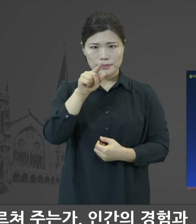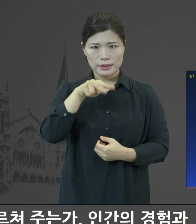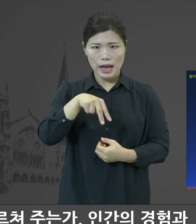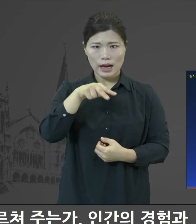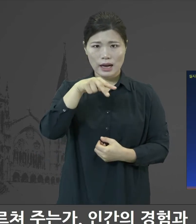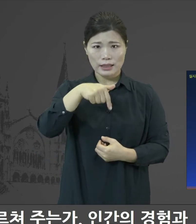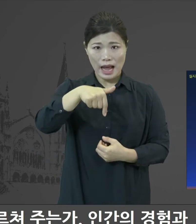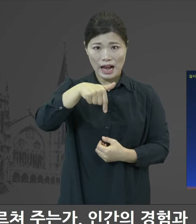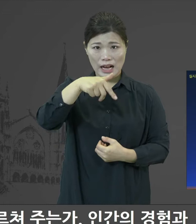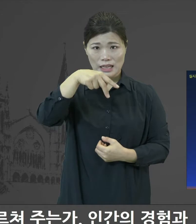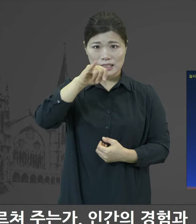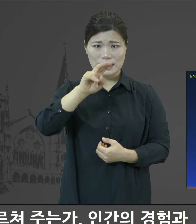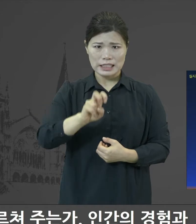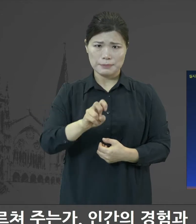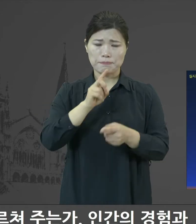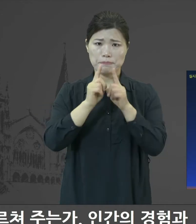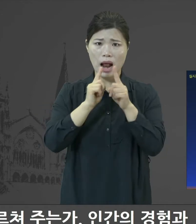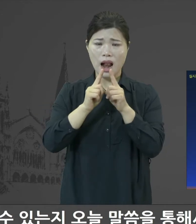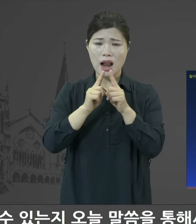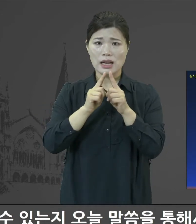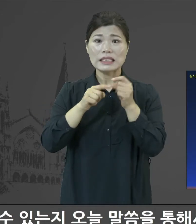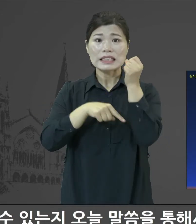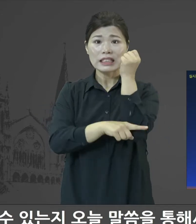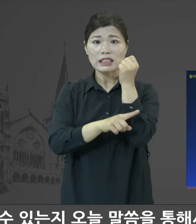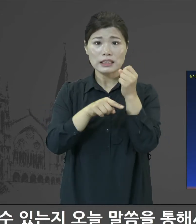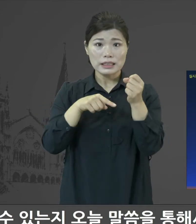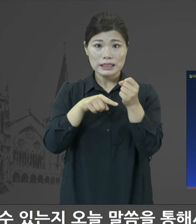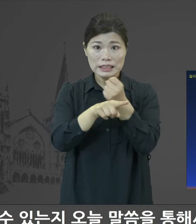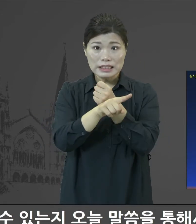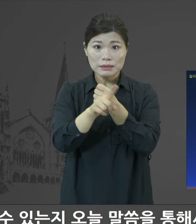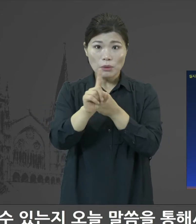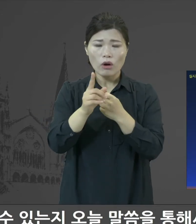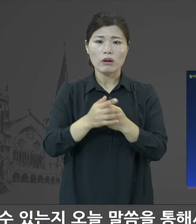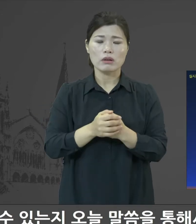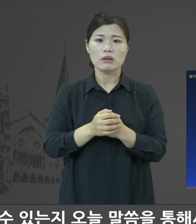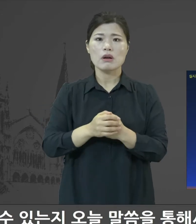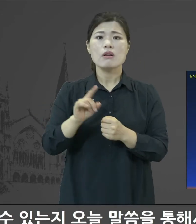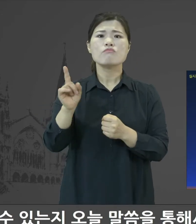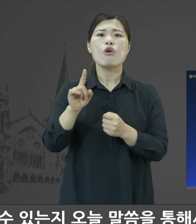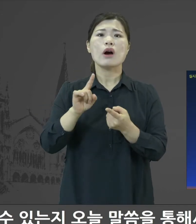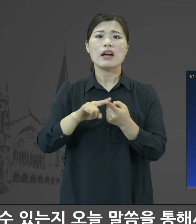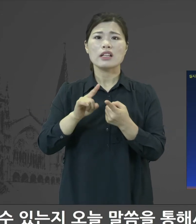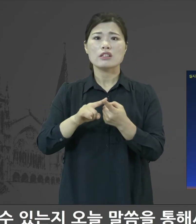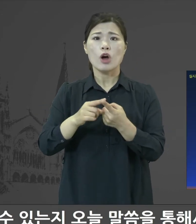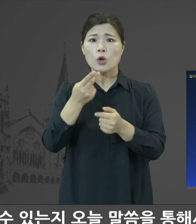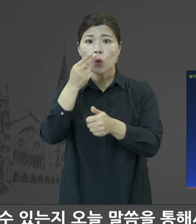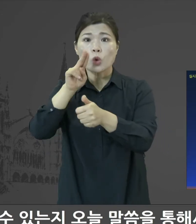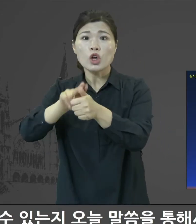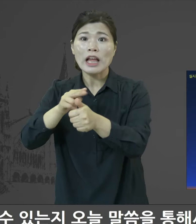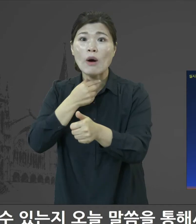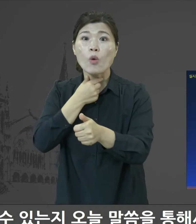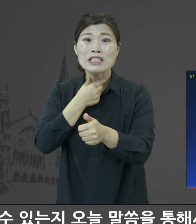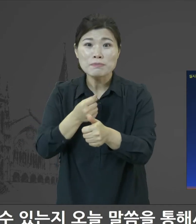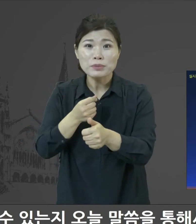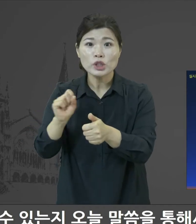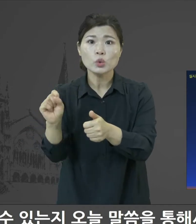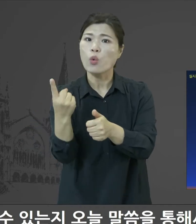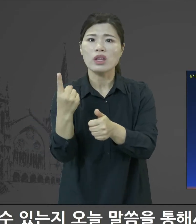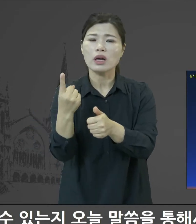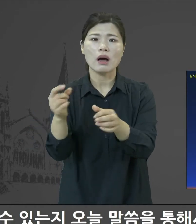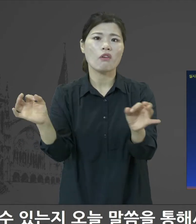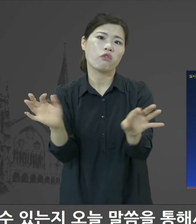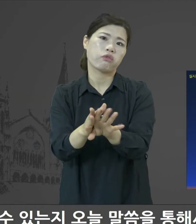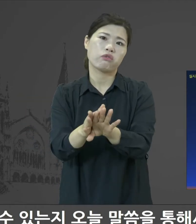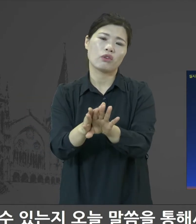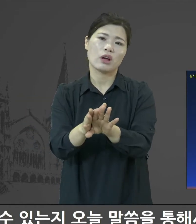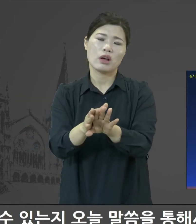되면 무언가에 도전해보고자 하는 동기가 상실된 상태라고 정의가 되고요. 이것을